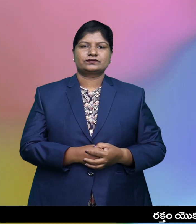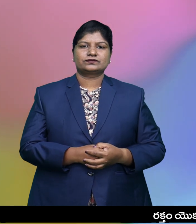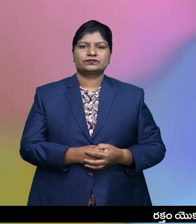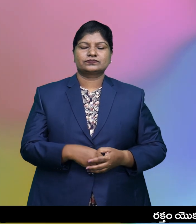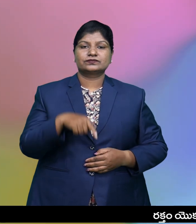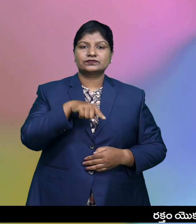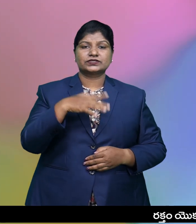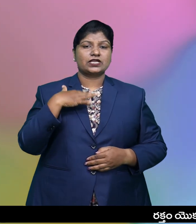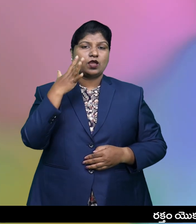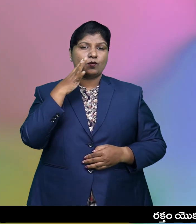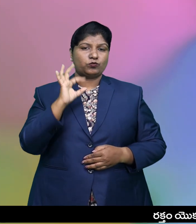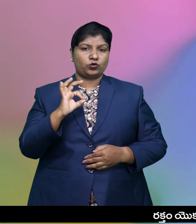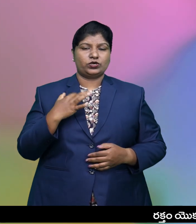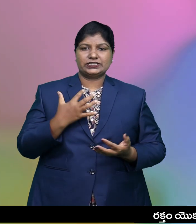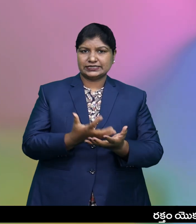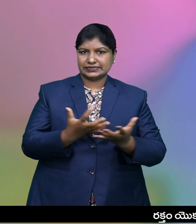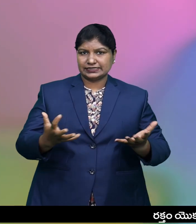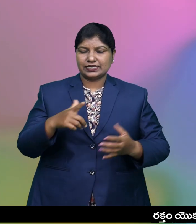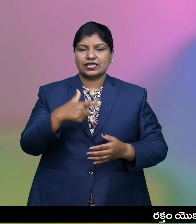రక్తం యొక్క ముఖ్యమైన లక్షణం గడ్డకట్టడం.